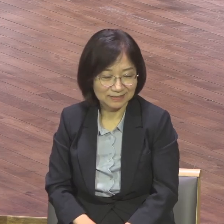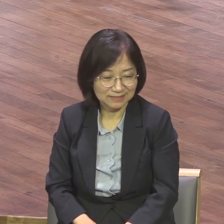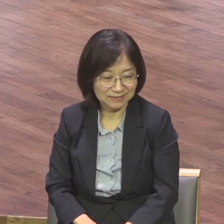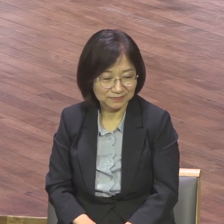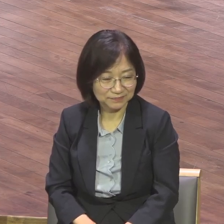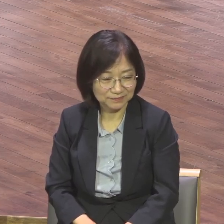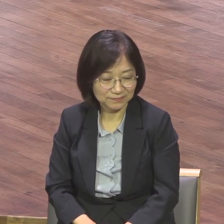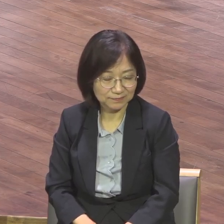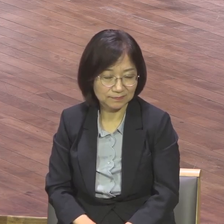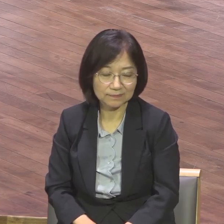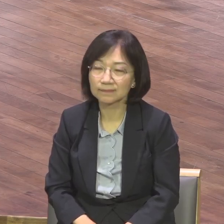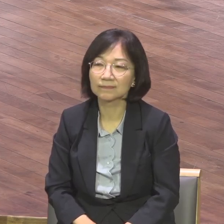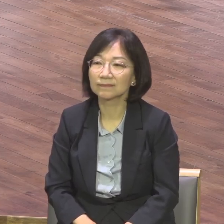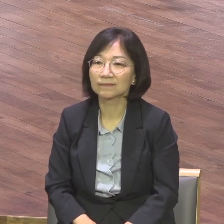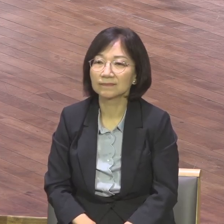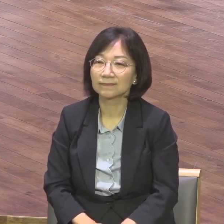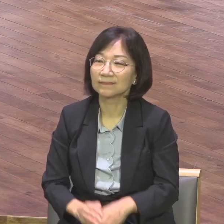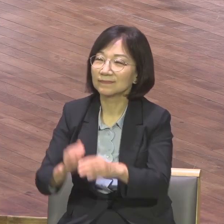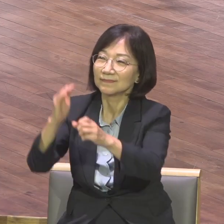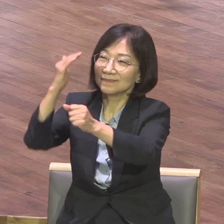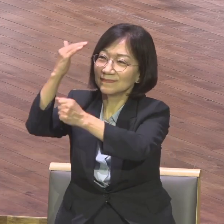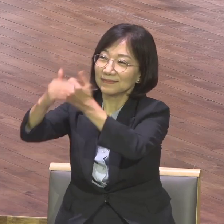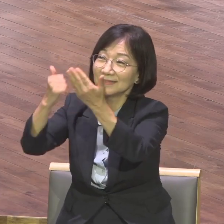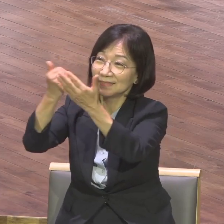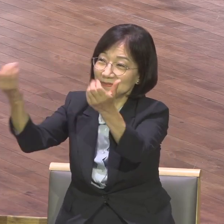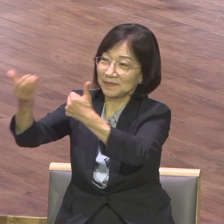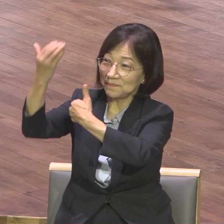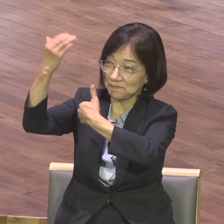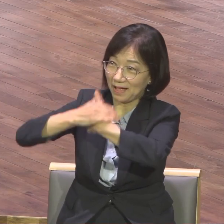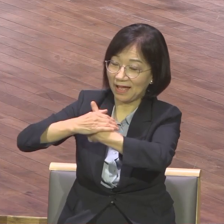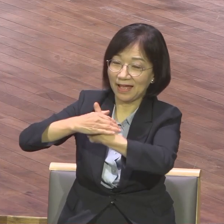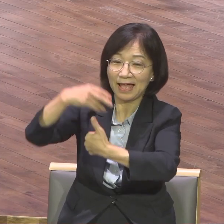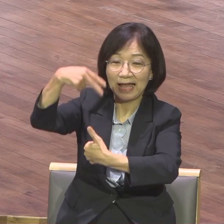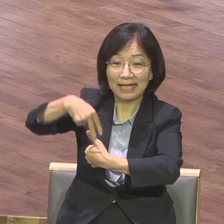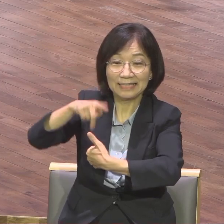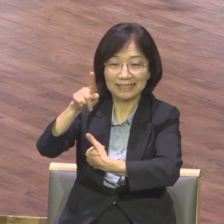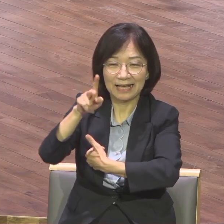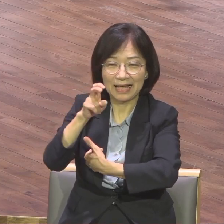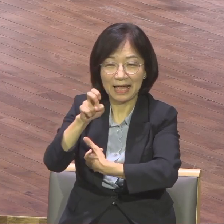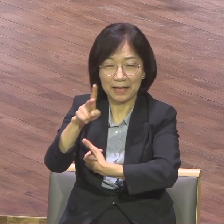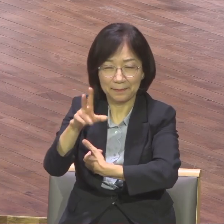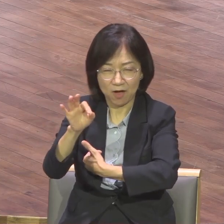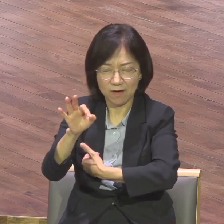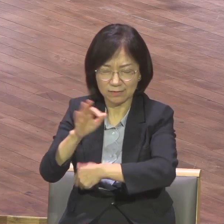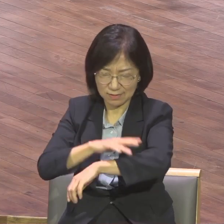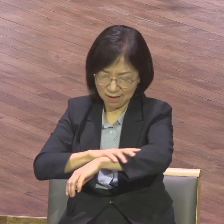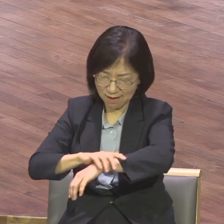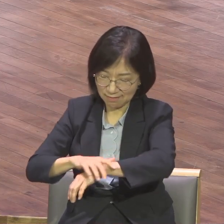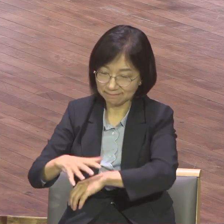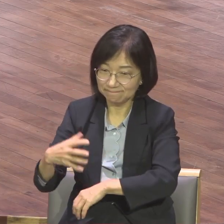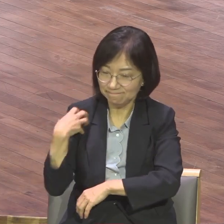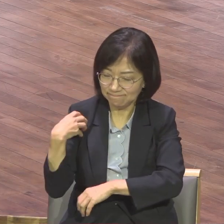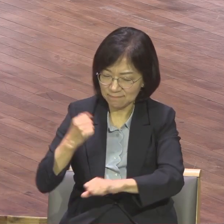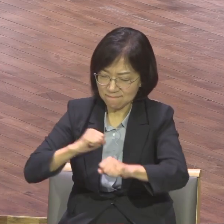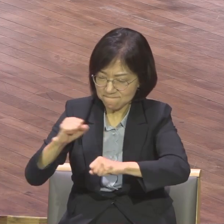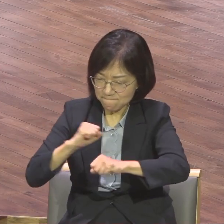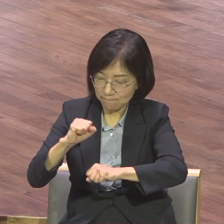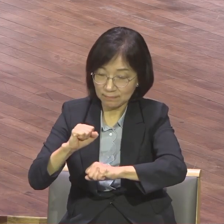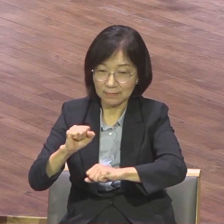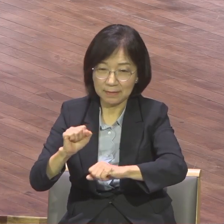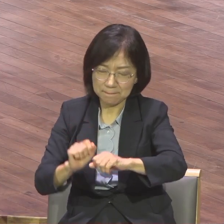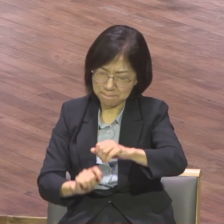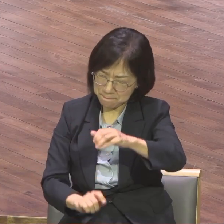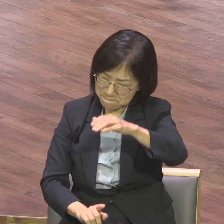하나님이 맡겨주신 사명 반드시 끝내준 사람 되기 바랍니다. 끝내준 사람. 이걸 뭐